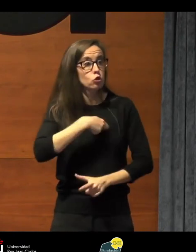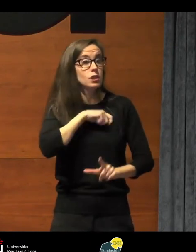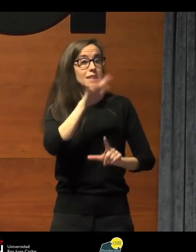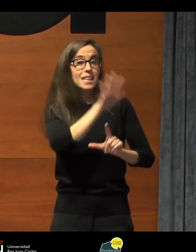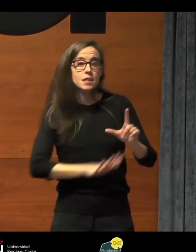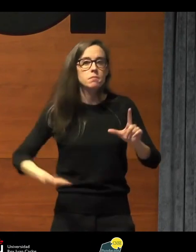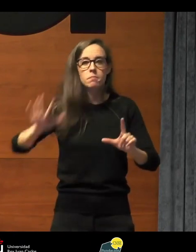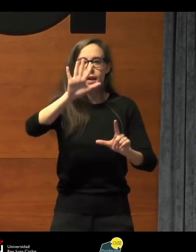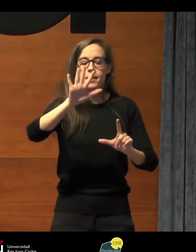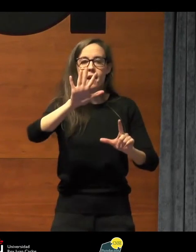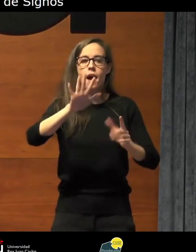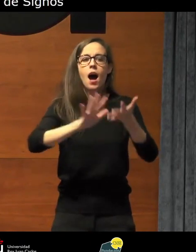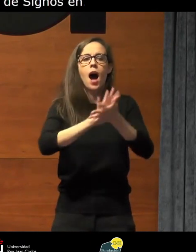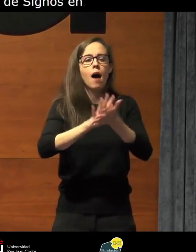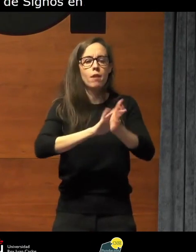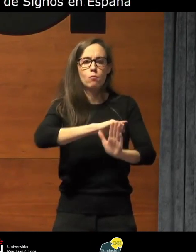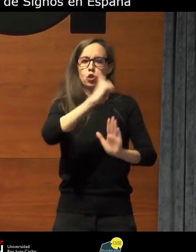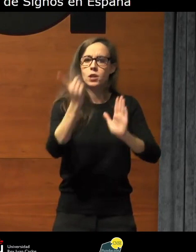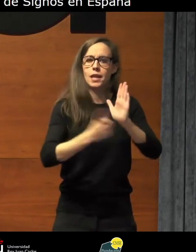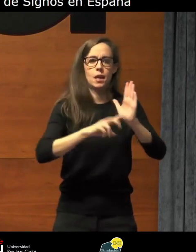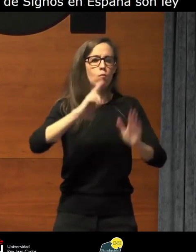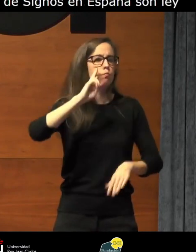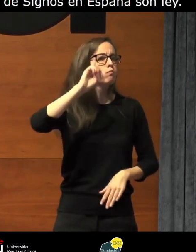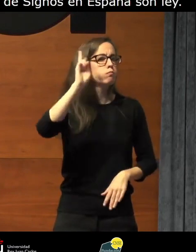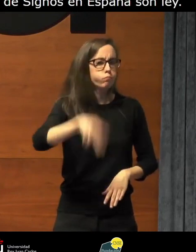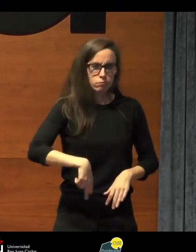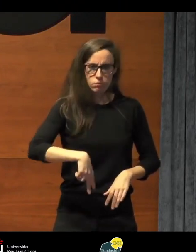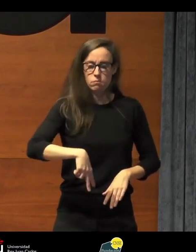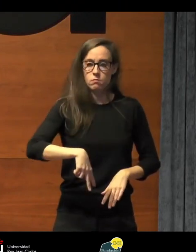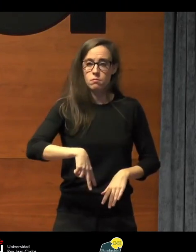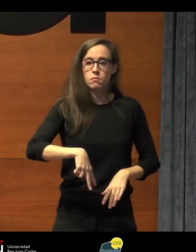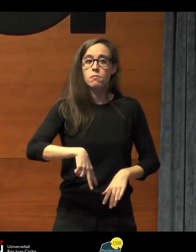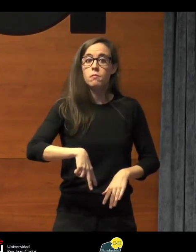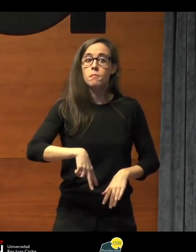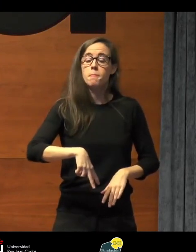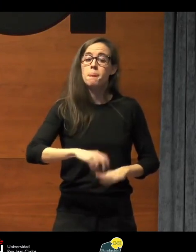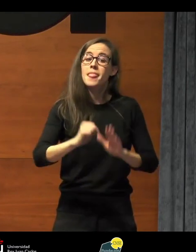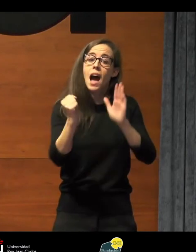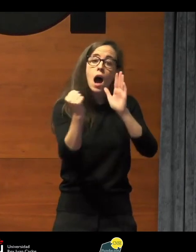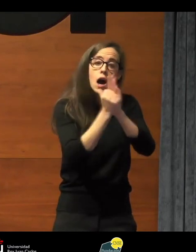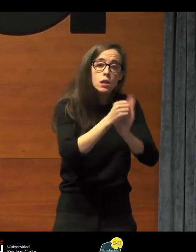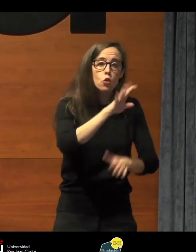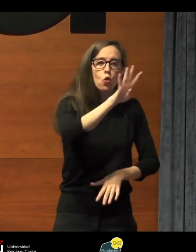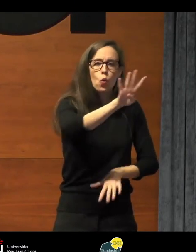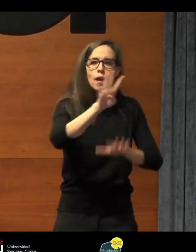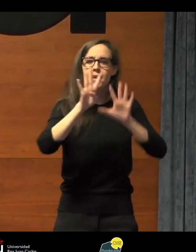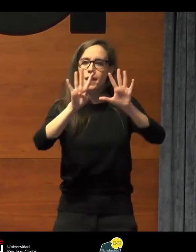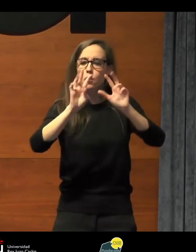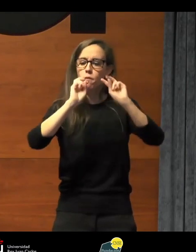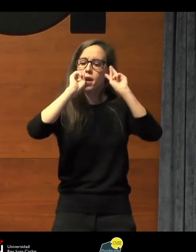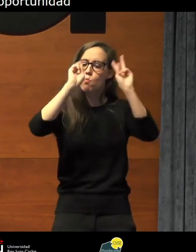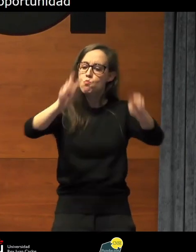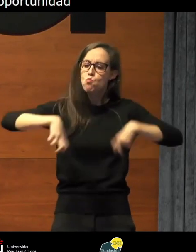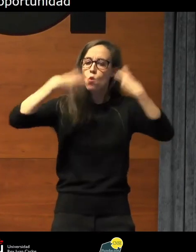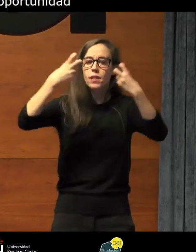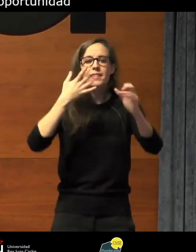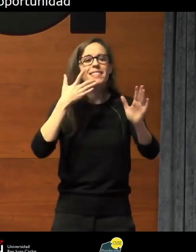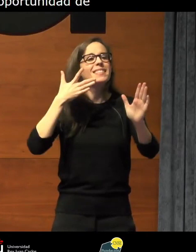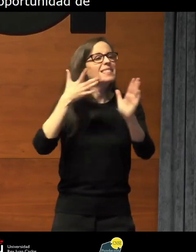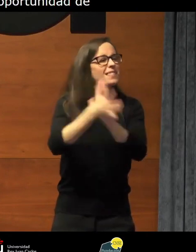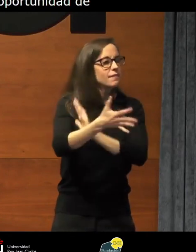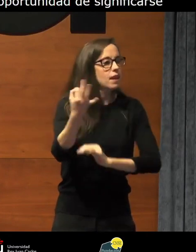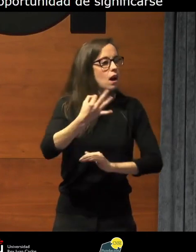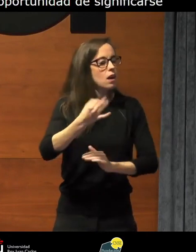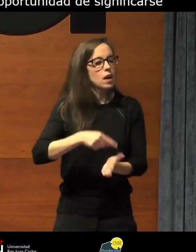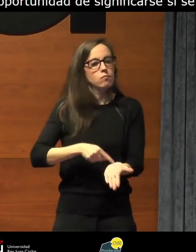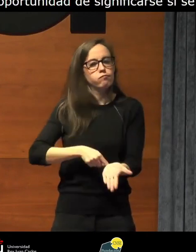ley. Modificar el artículo 49 es la mejor oportunidad de significarse si se está